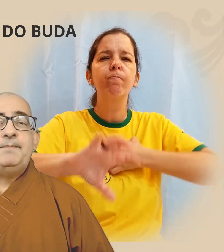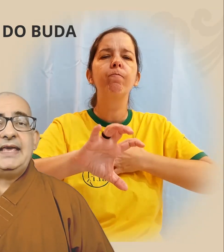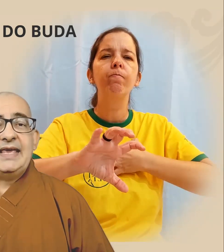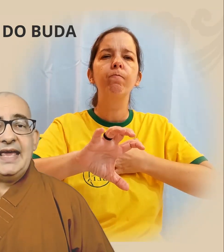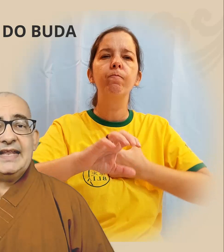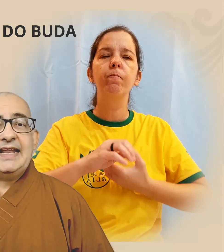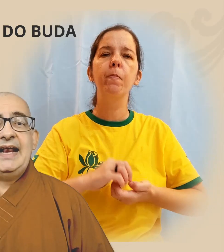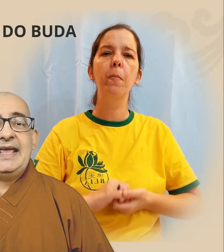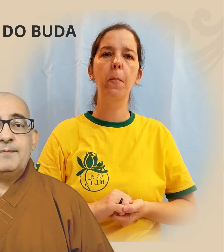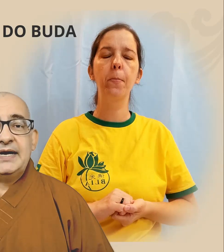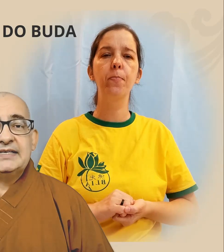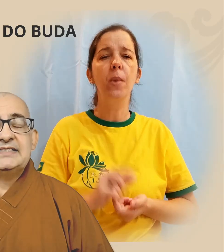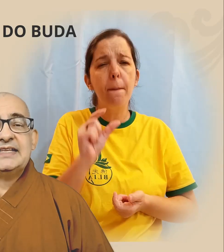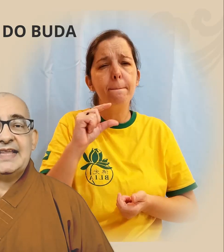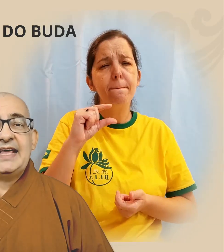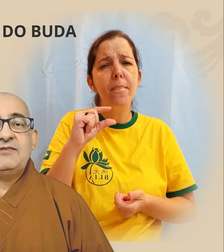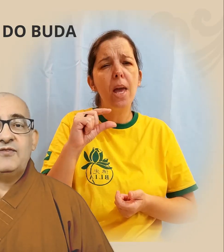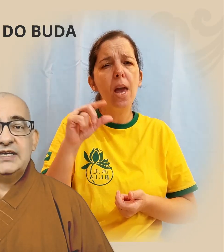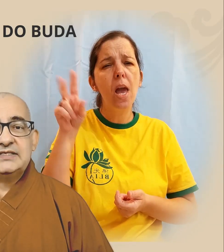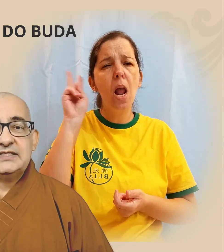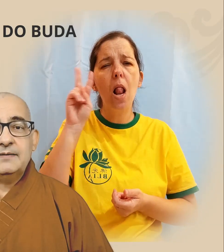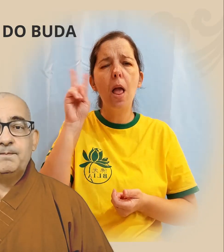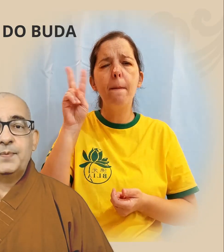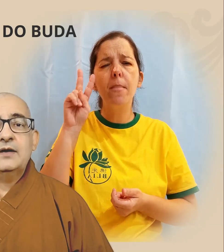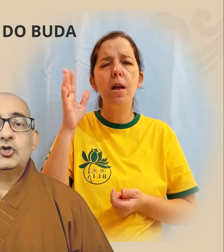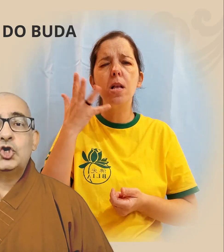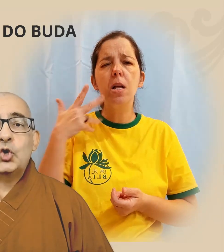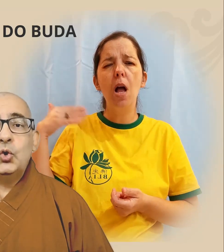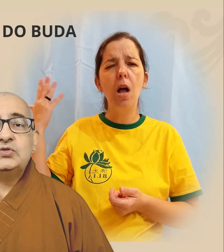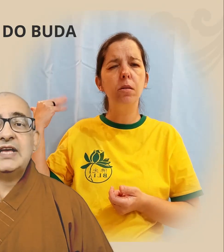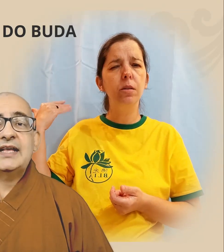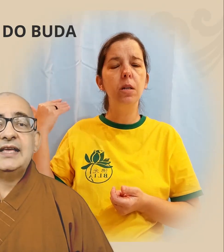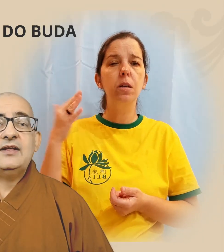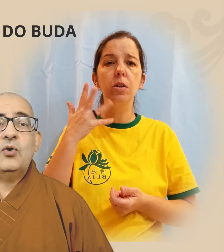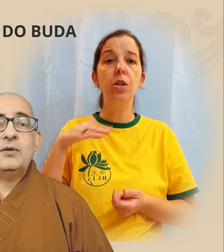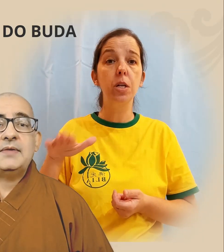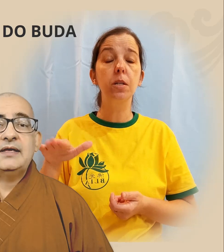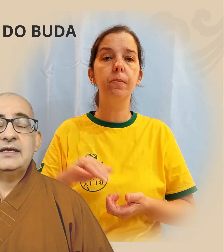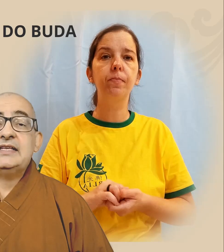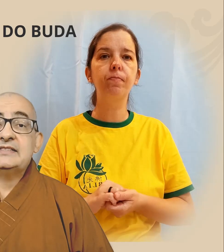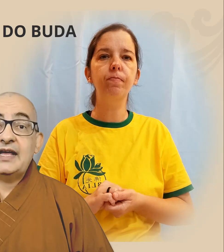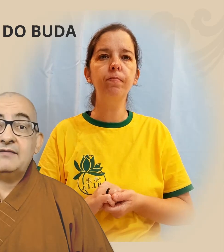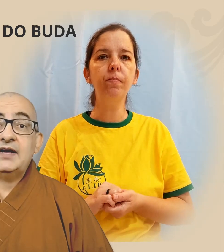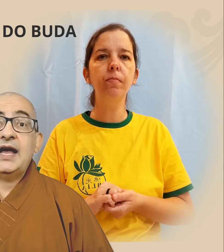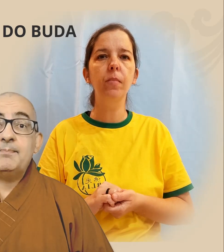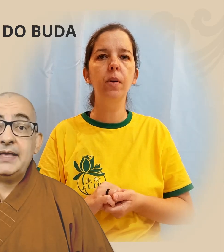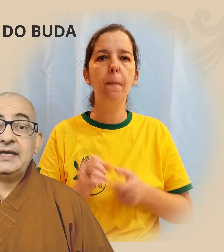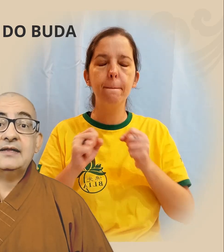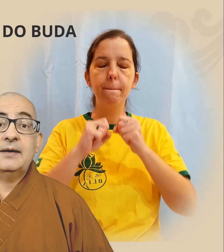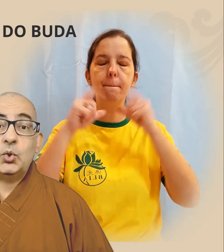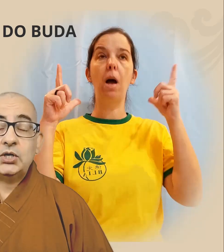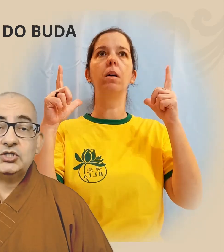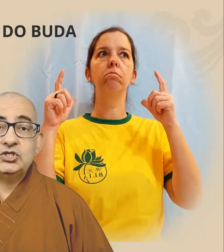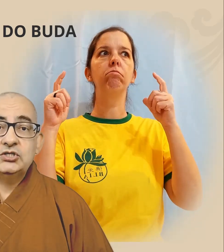Essa pequena lembrança da infância trouxe àquele homem que estava à